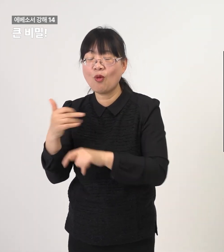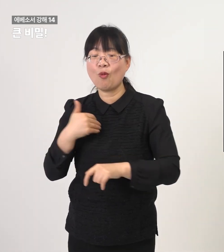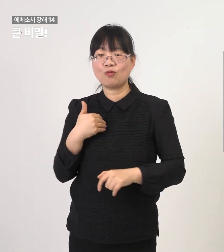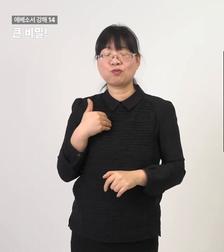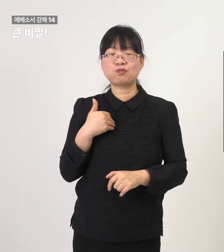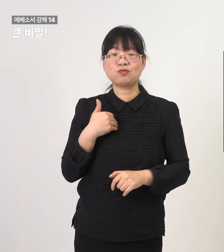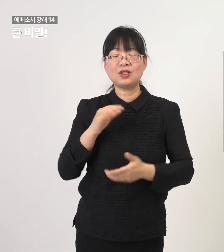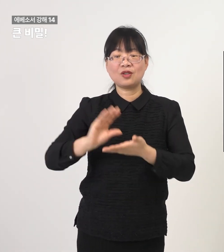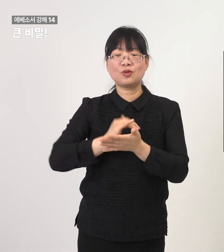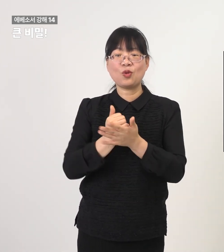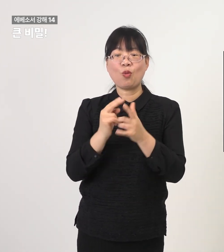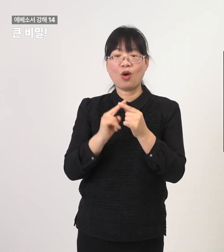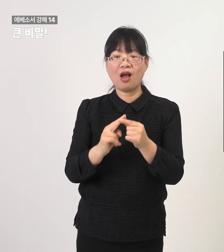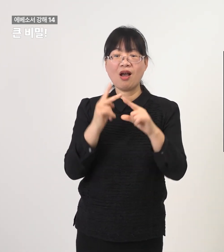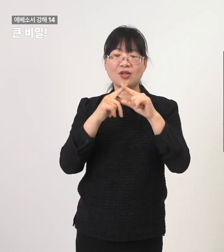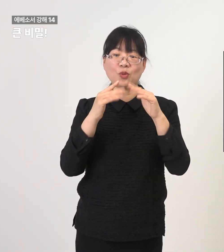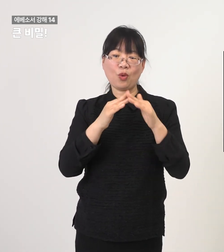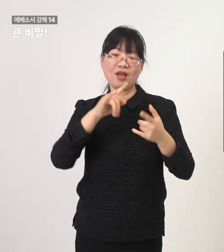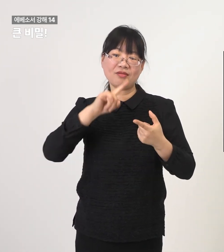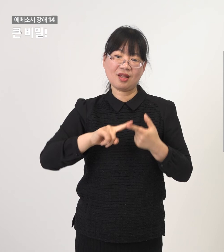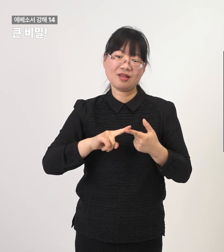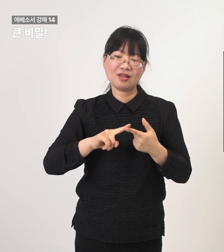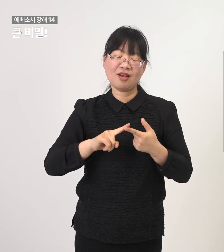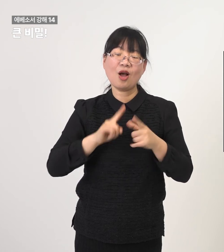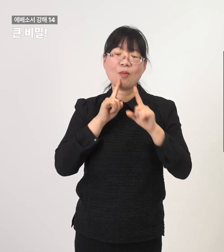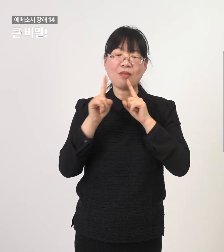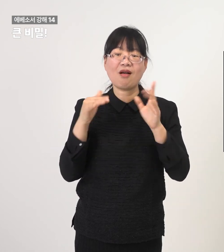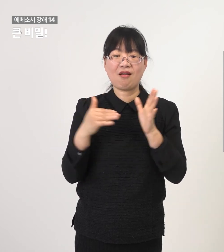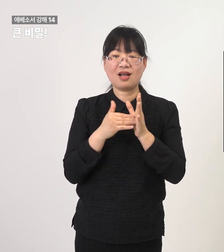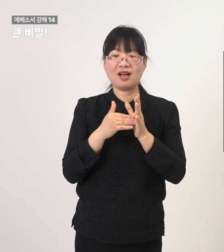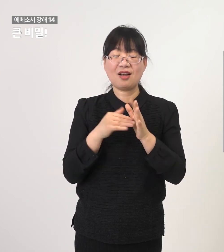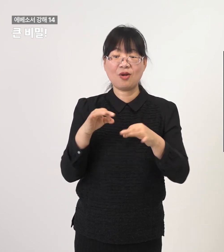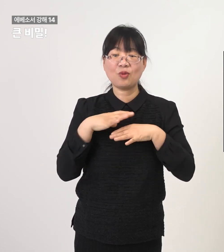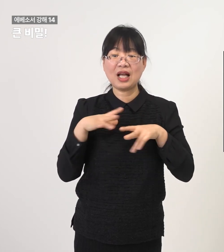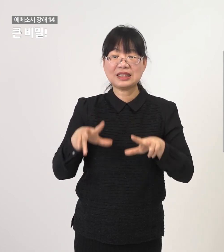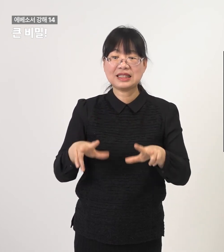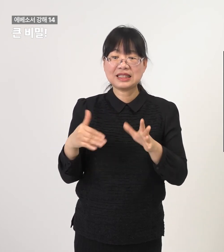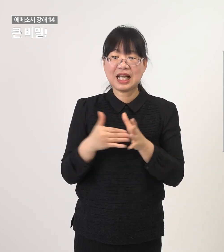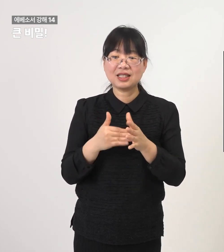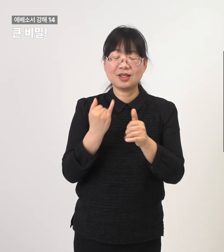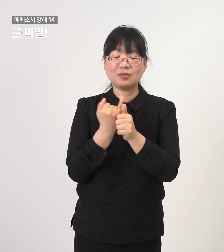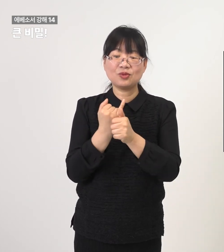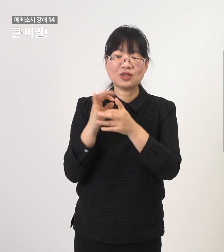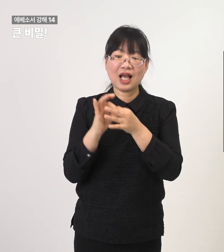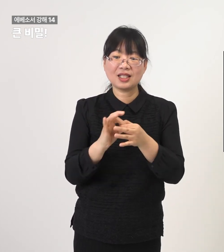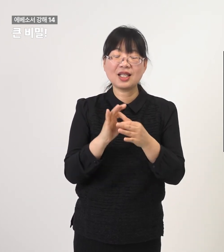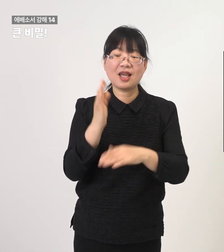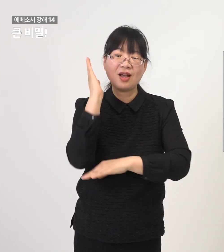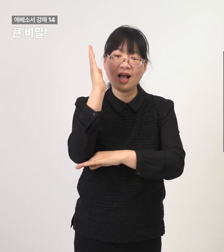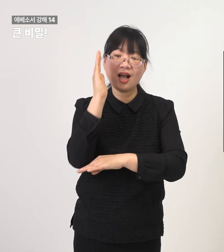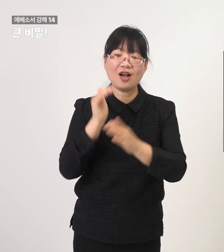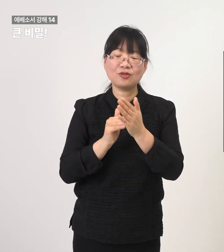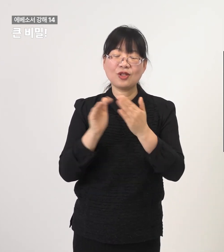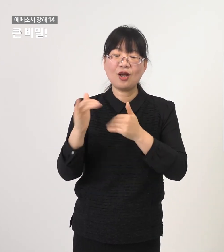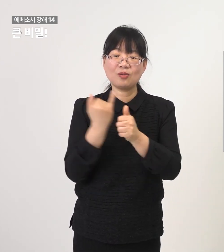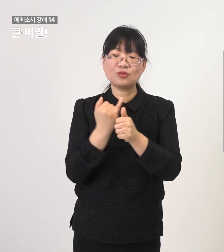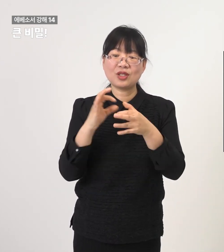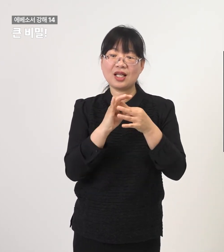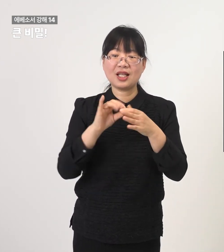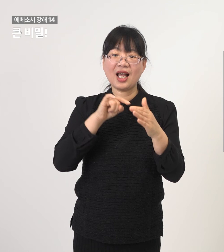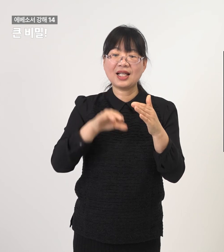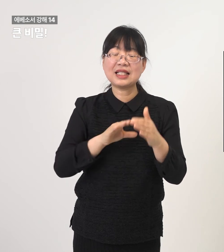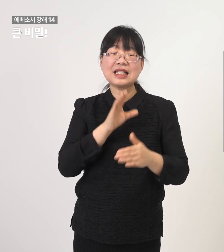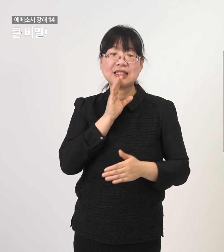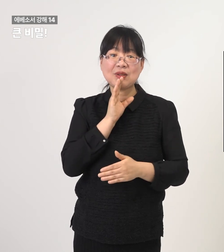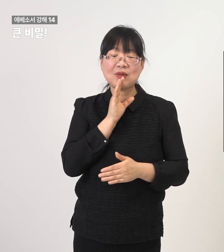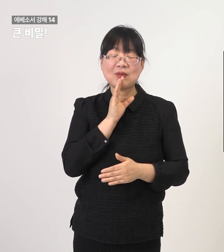나는 그리스도와 교회에 대하여 말하노라. 놀랍게도 지금까지 부부관계를 쭉 얘기해놓고 이 부부관계 속에